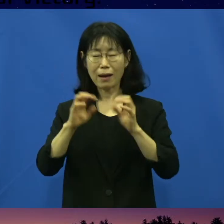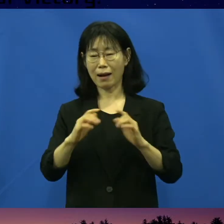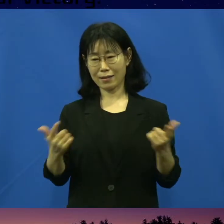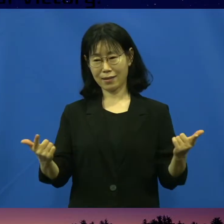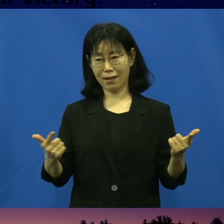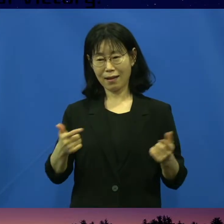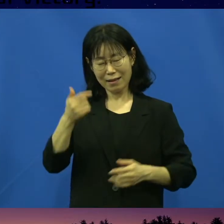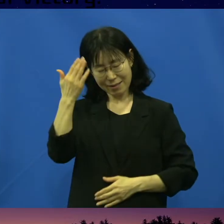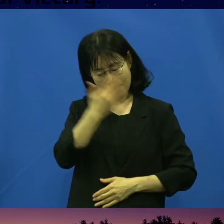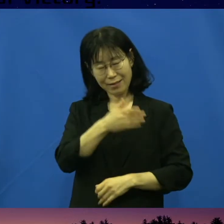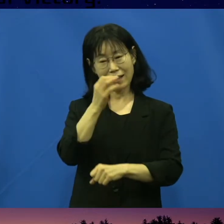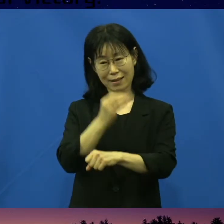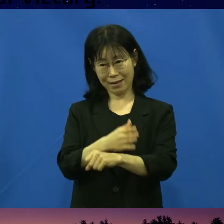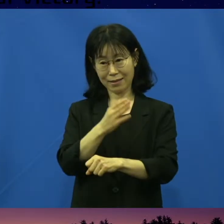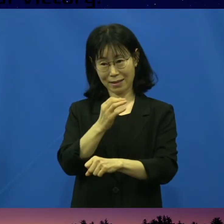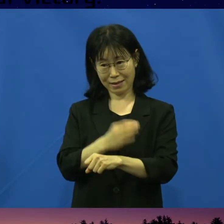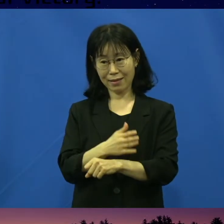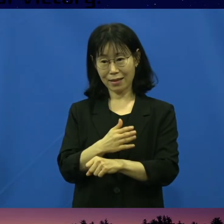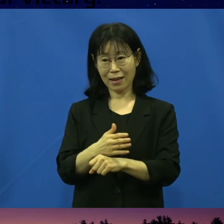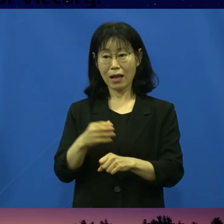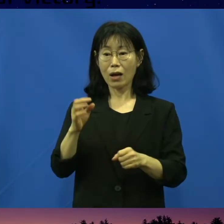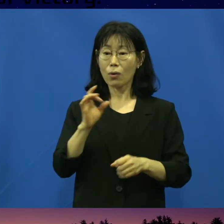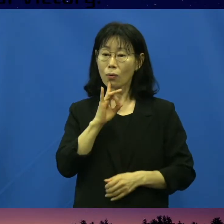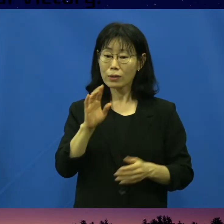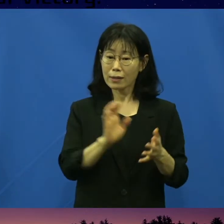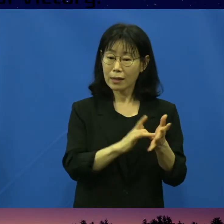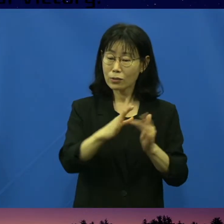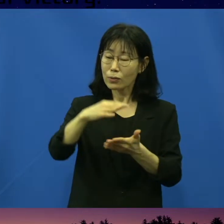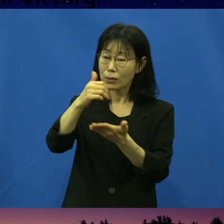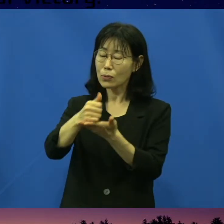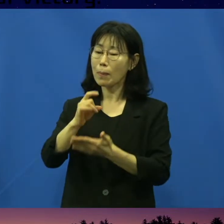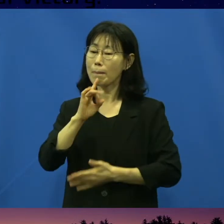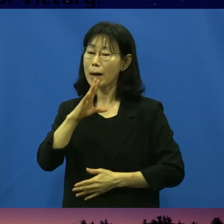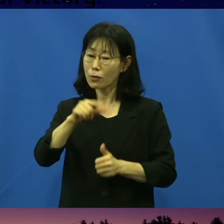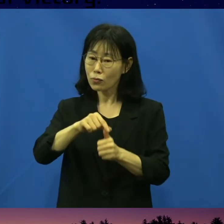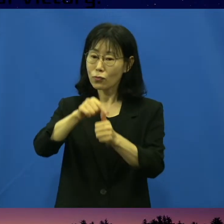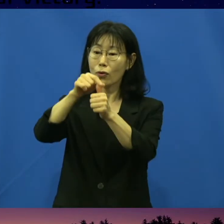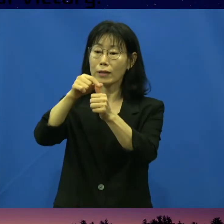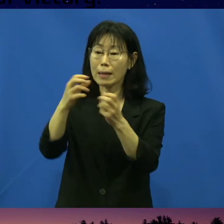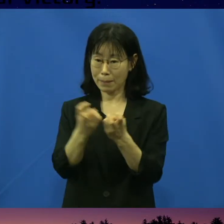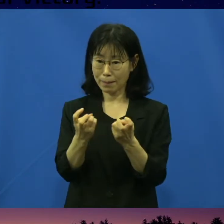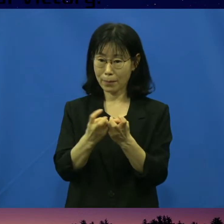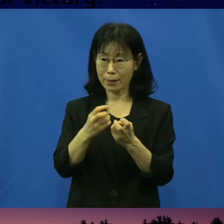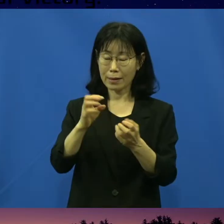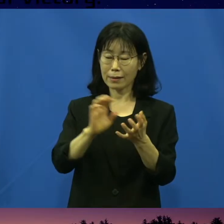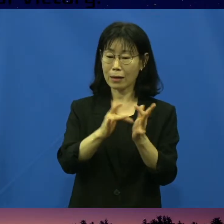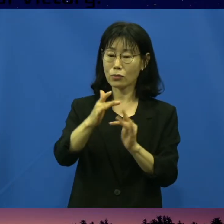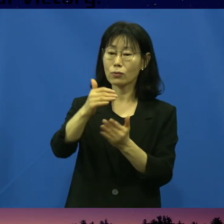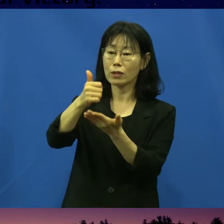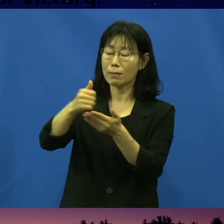길이 없다는 것, 오직 예수만이 구원의 길이라는, 그 예수를 만나면